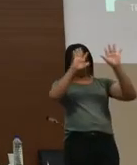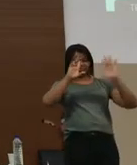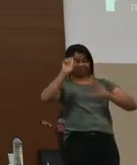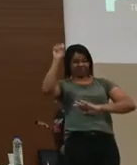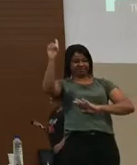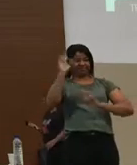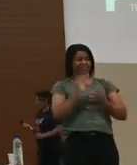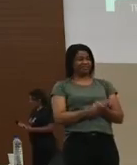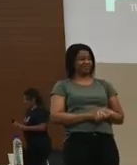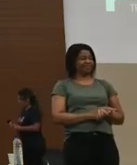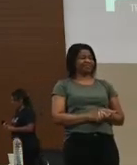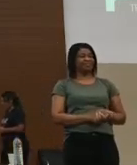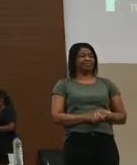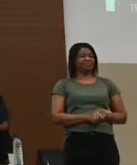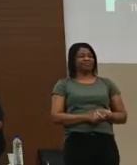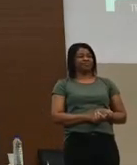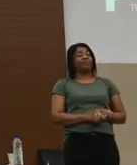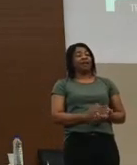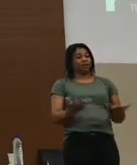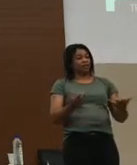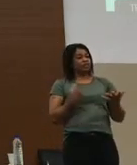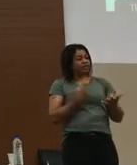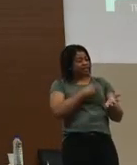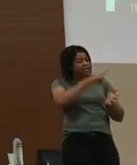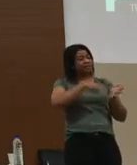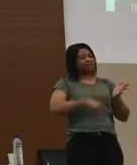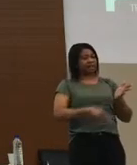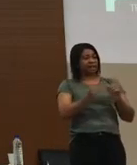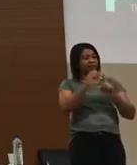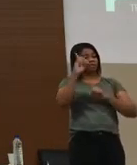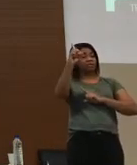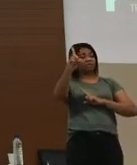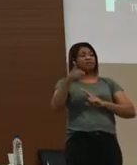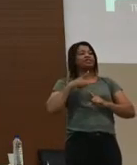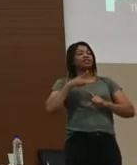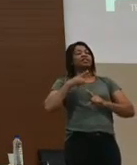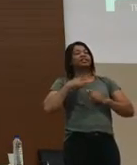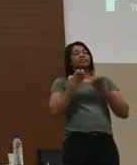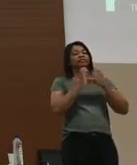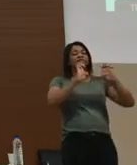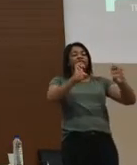Deus. Amém. Abra sua Bíblia comigo no Evangelho de João,